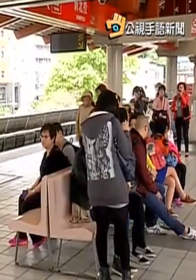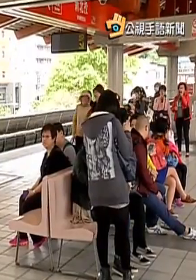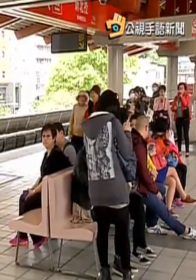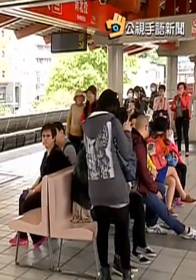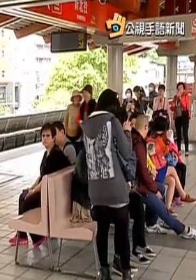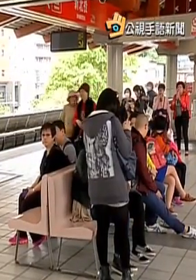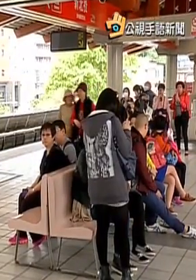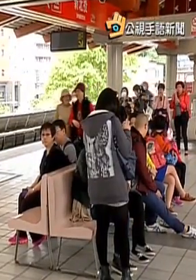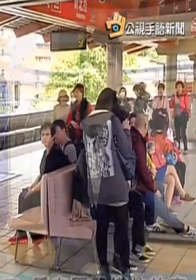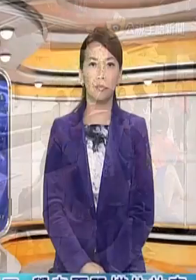报道。